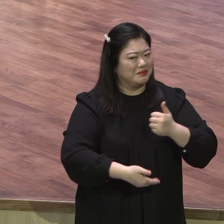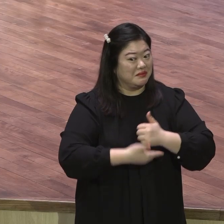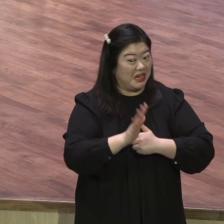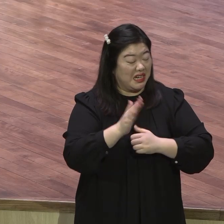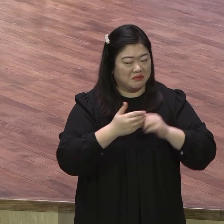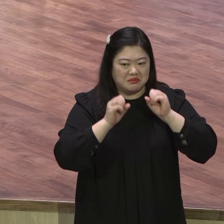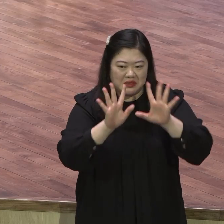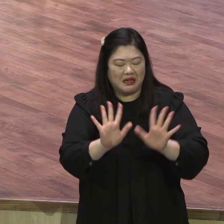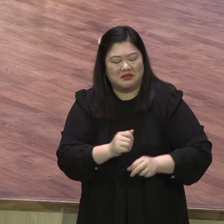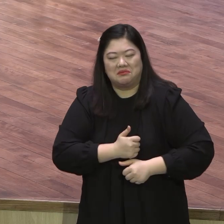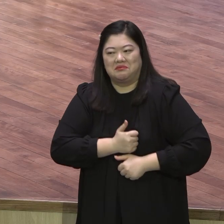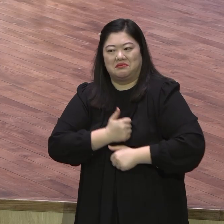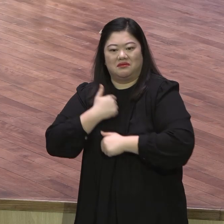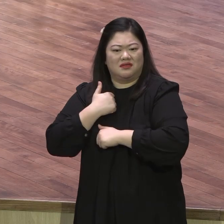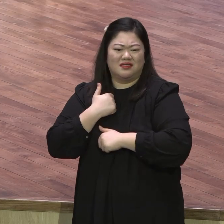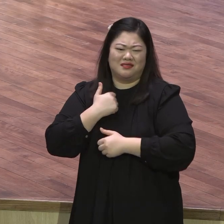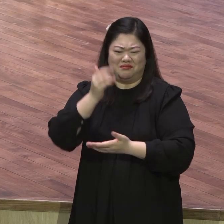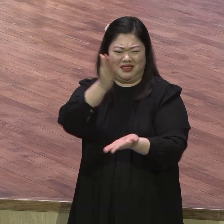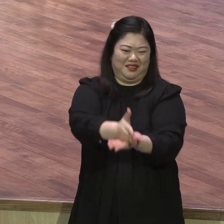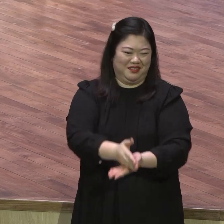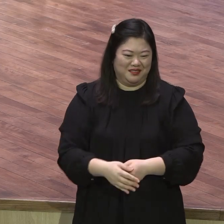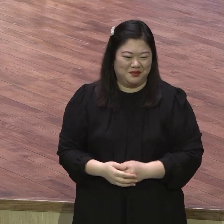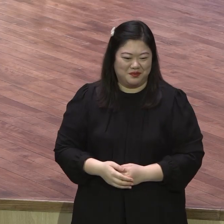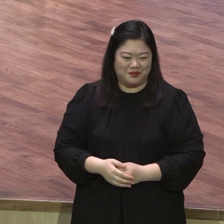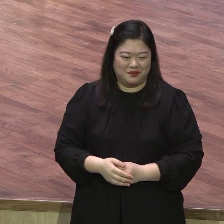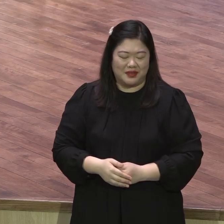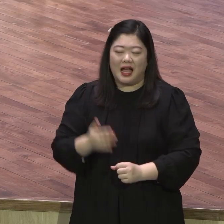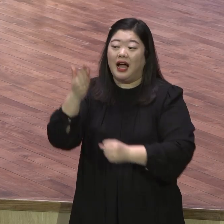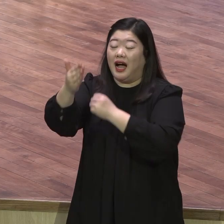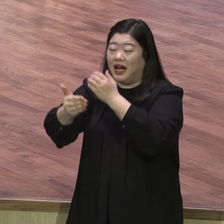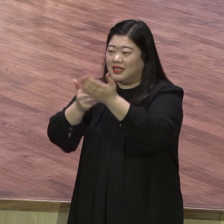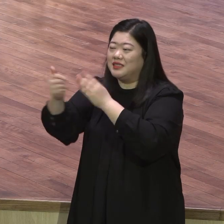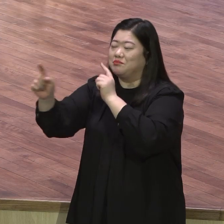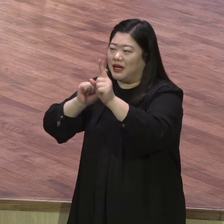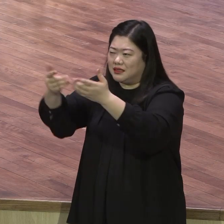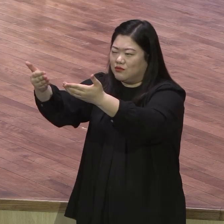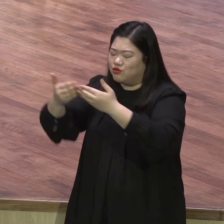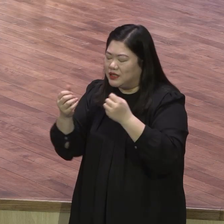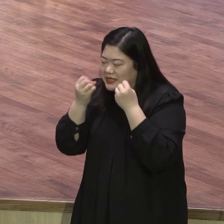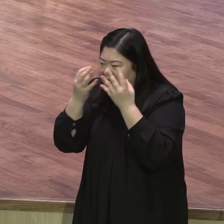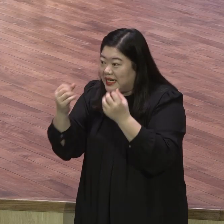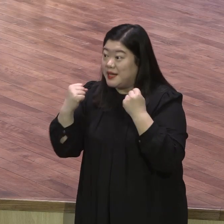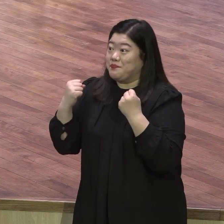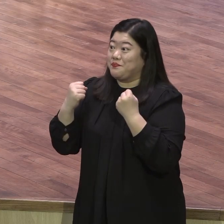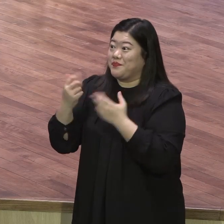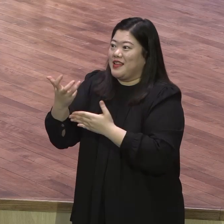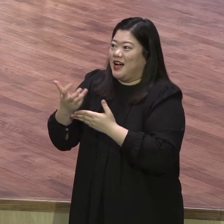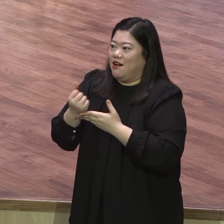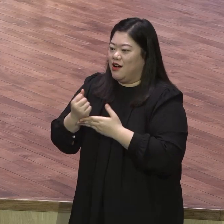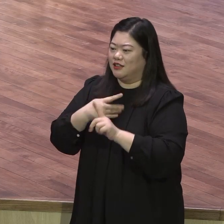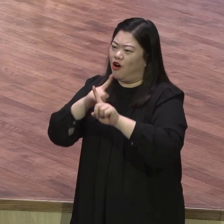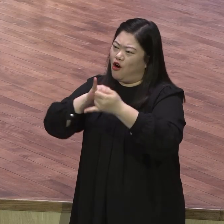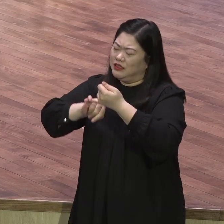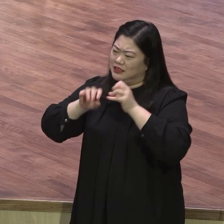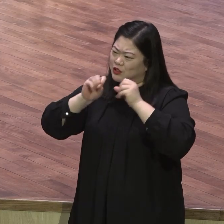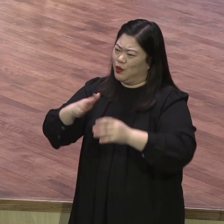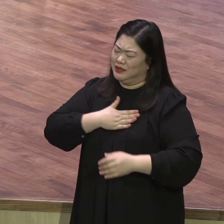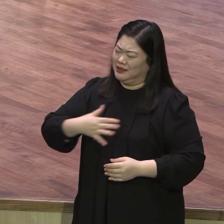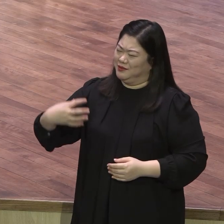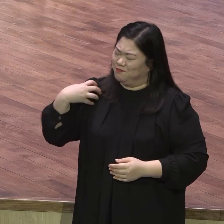힘이 되겠어요. 말씀이 주는 내 힘 은약의 영속에 있다는 이 자부심 당당함